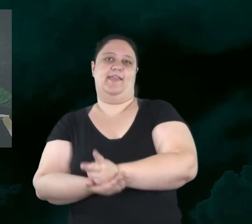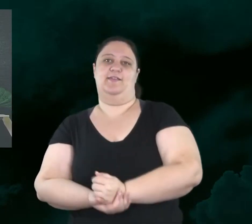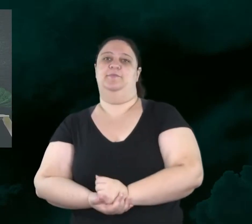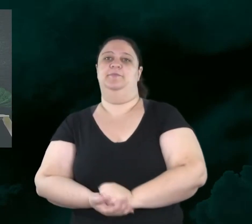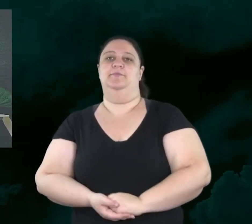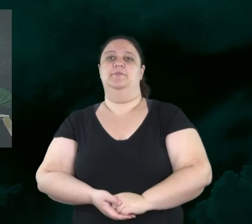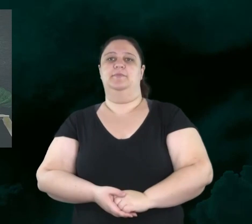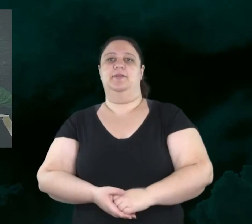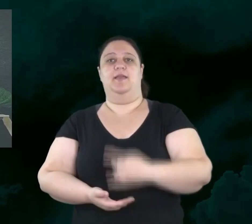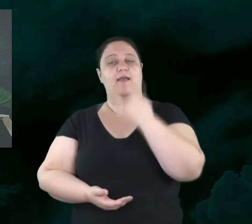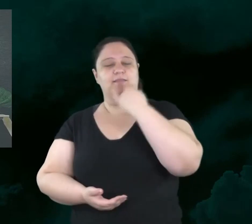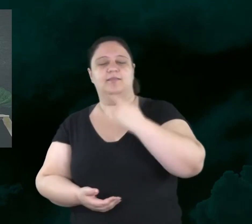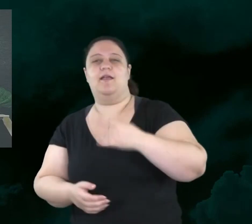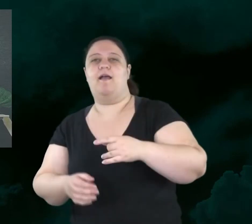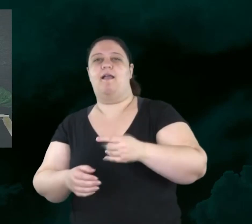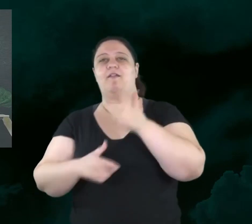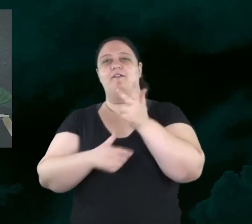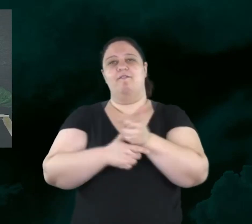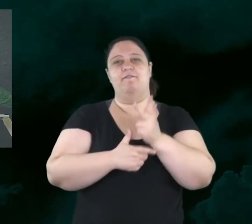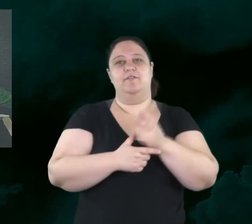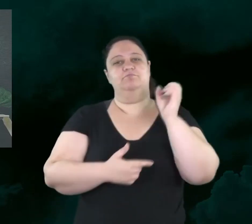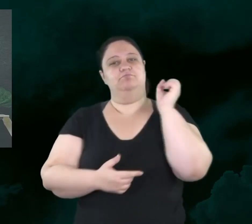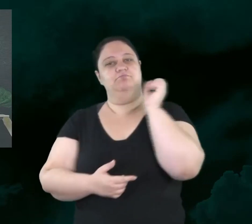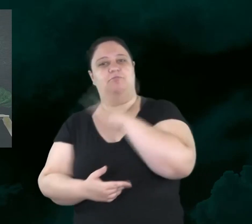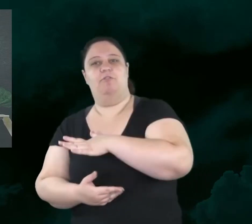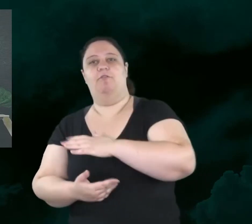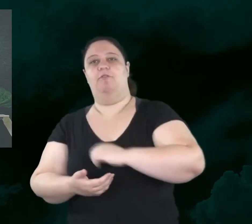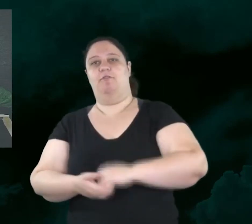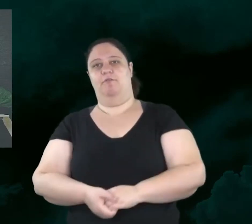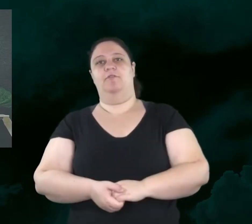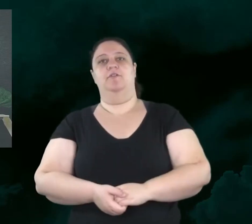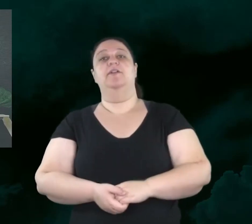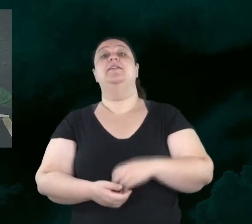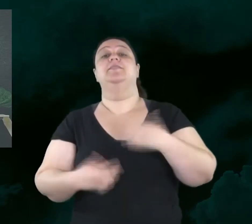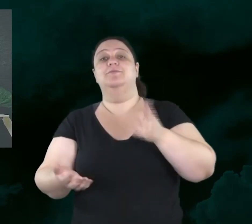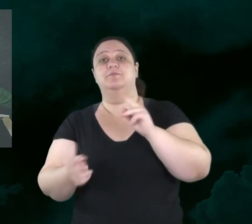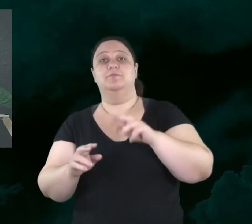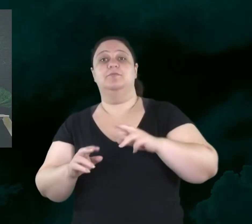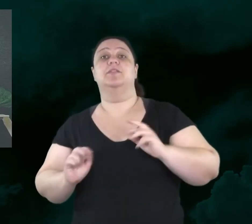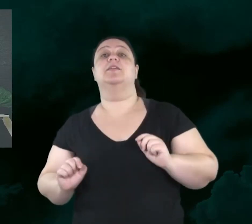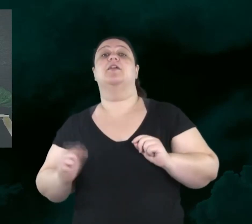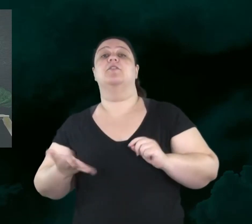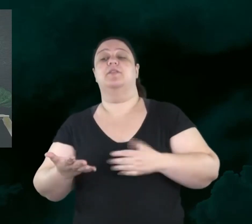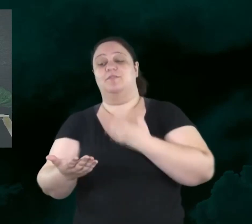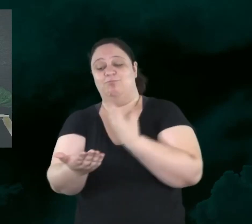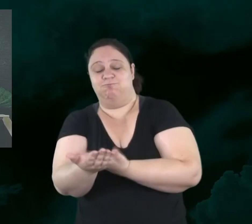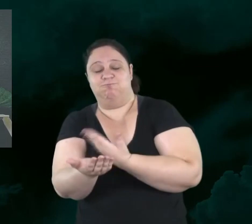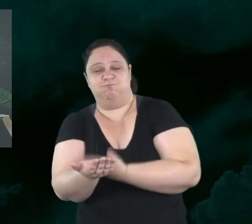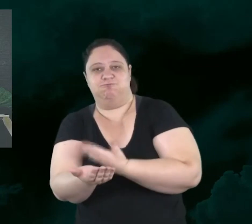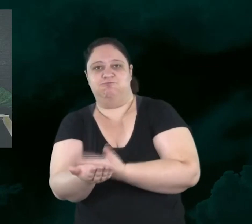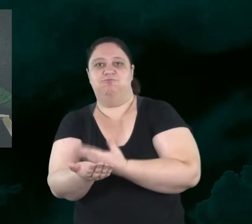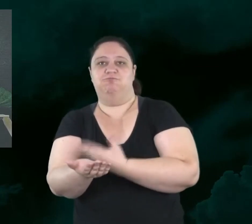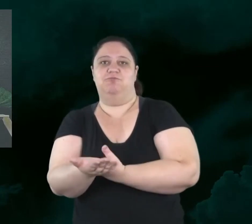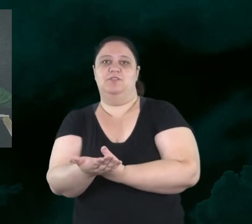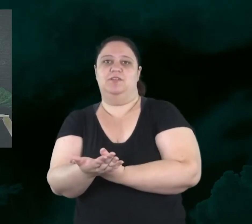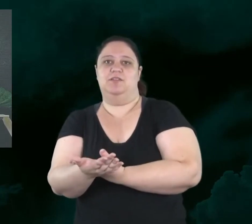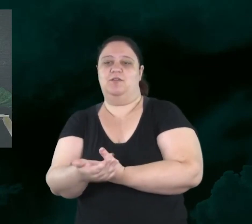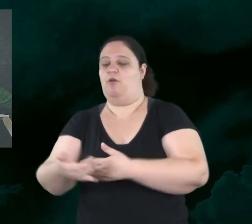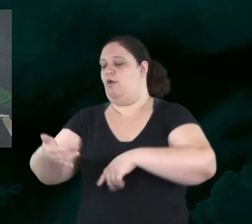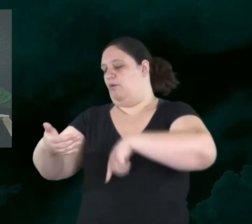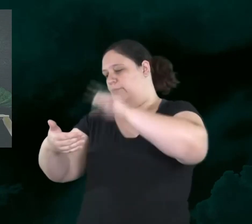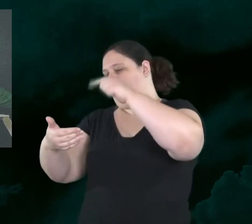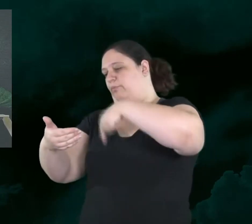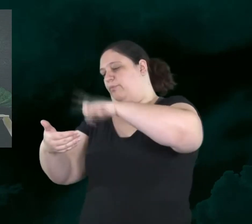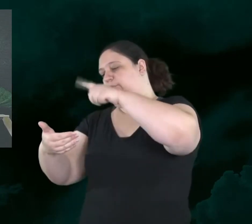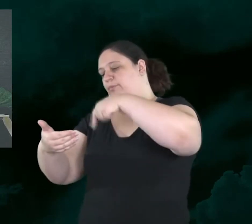postagens, novos vídeos, e você fica a todo tempo, isso é viciante, isso faz com que você fique a todo tempo ali, isso tudo